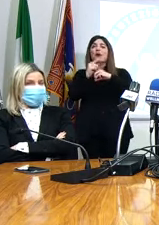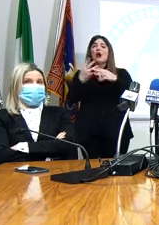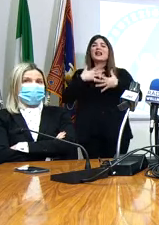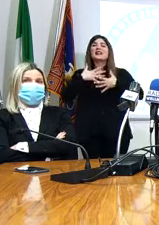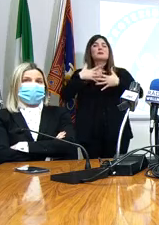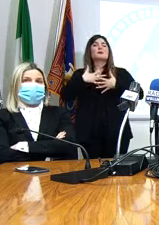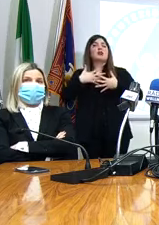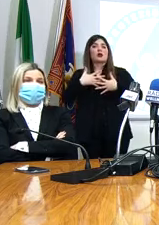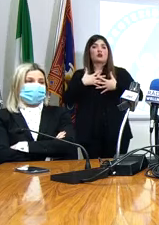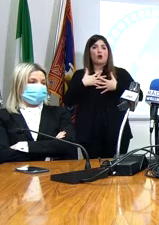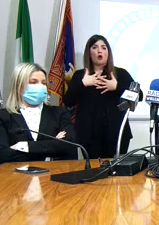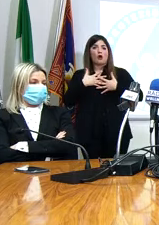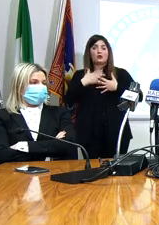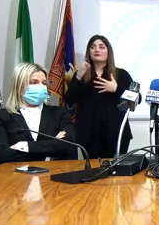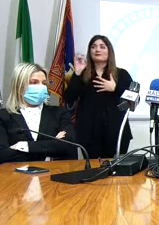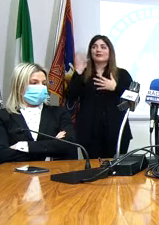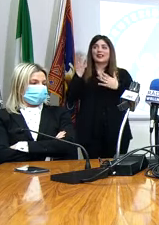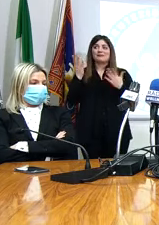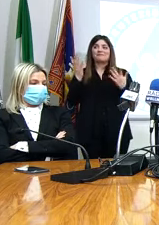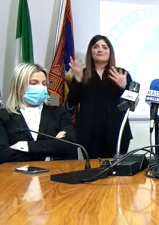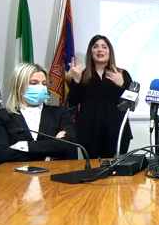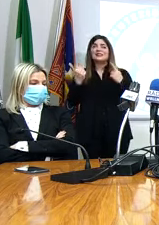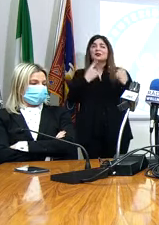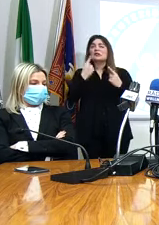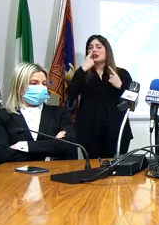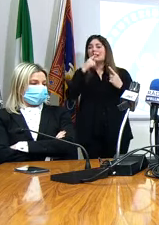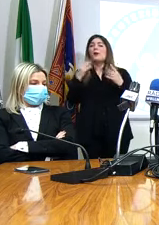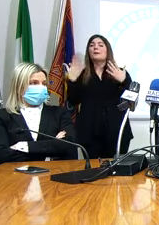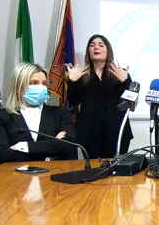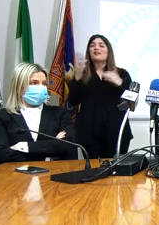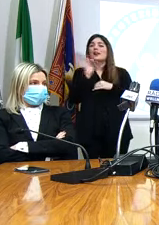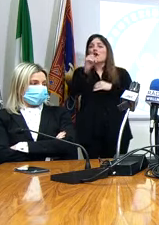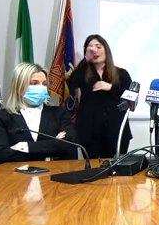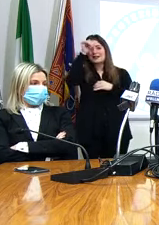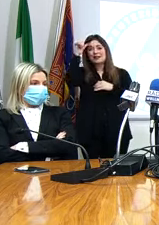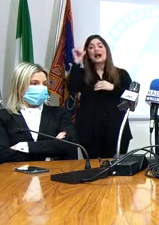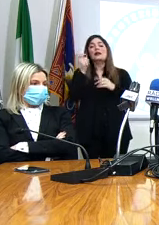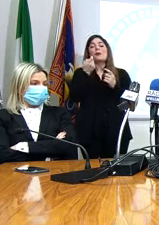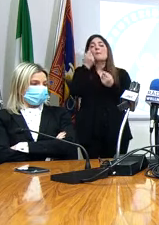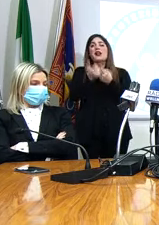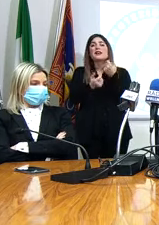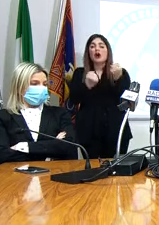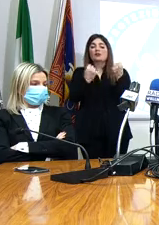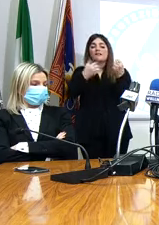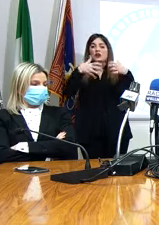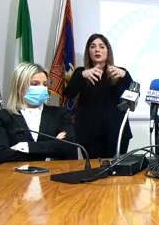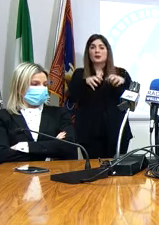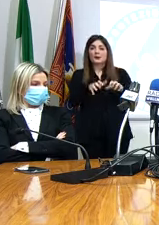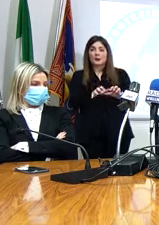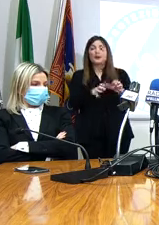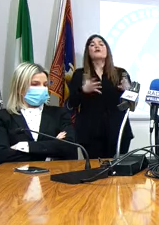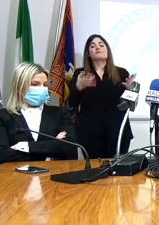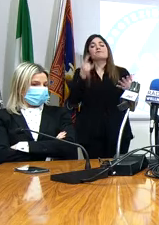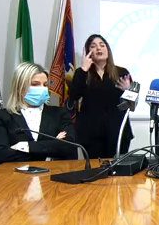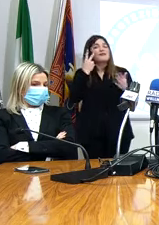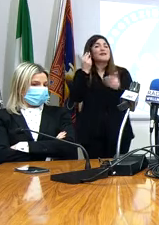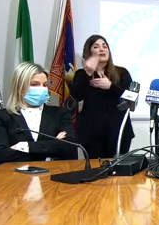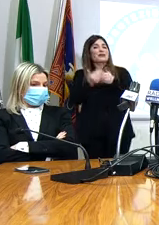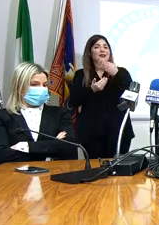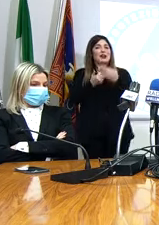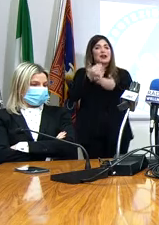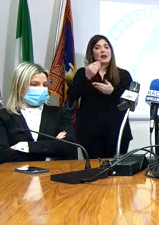con la buona stagione. Detto questo, stiamo andando avanti ovviamente sempre con